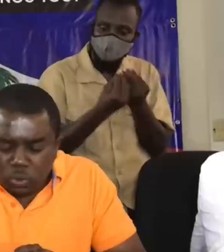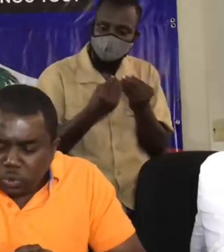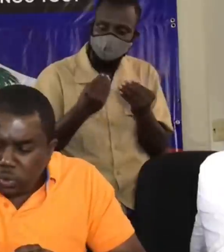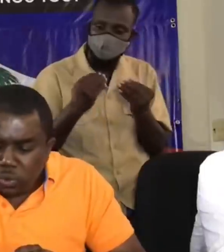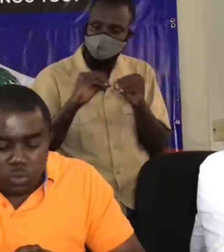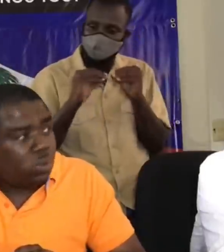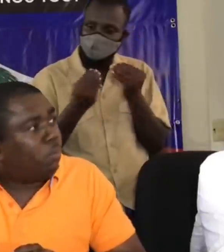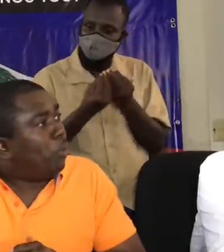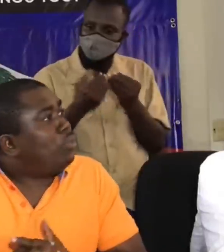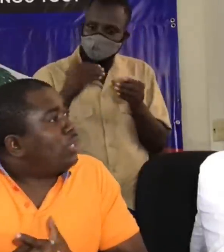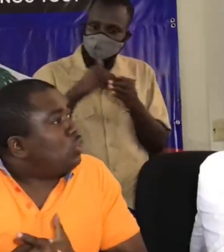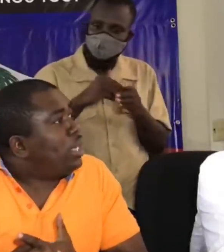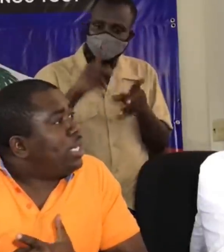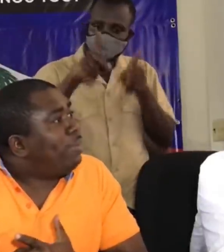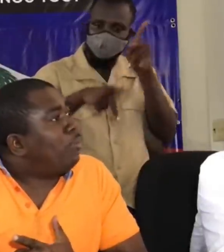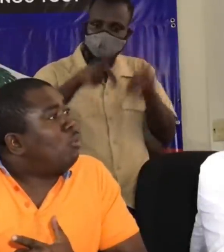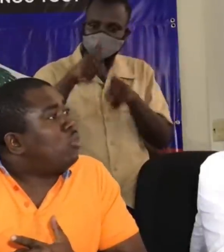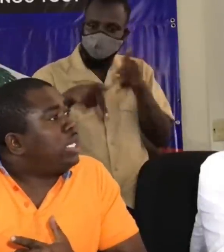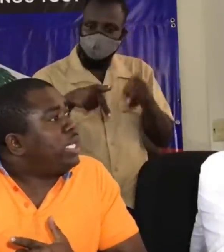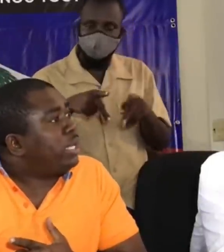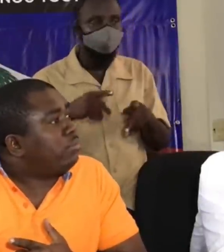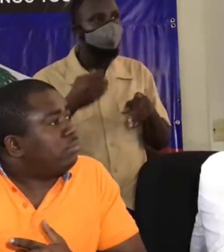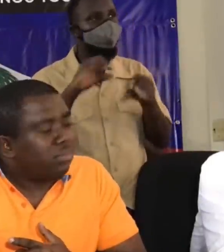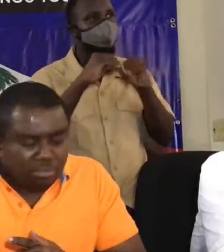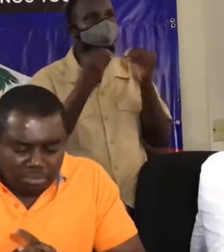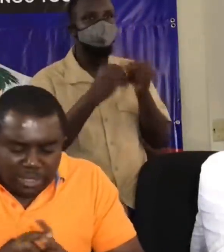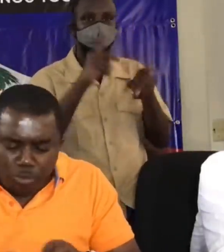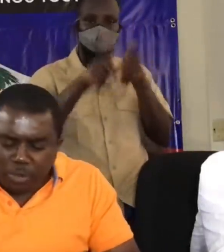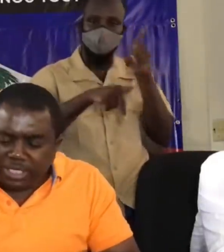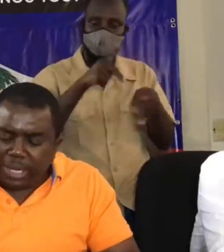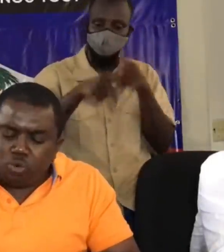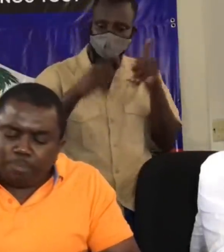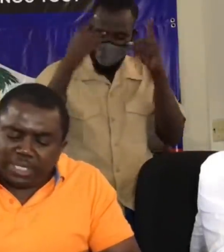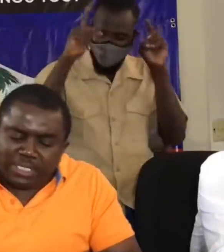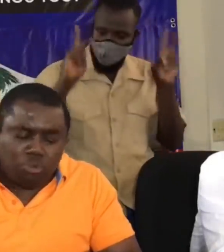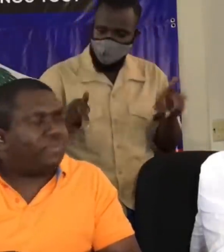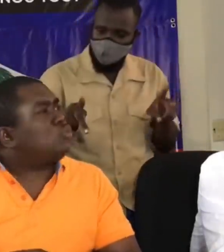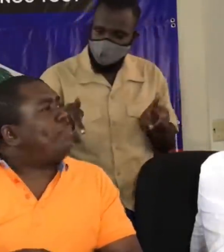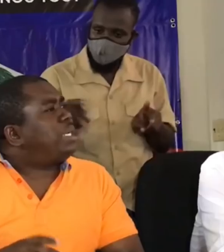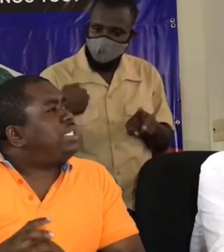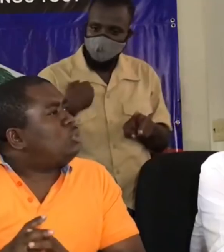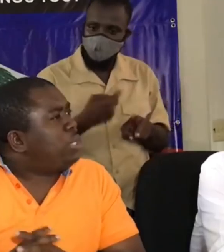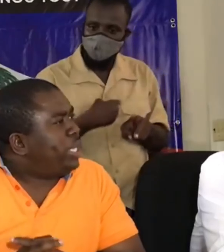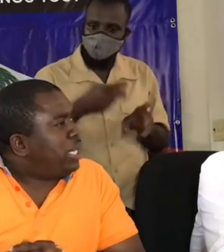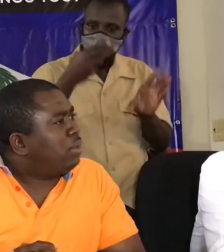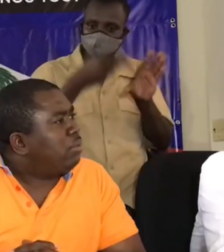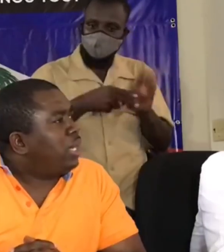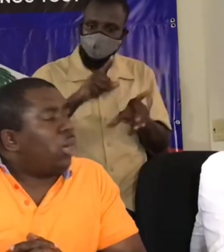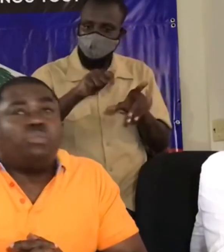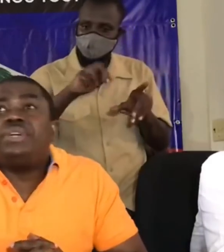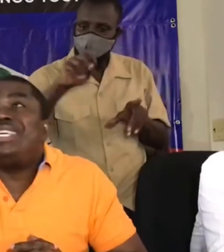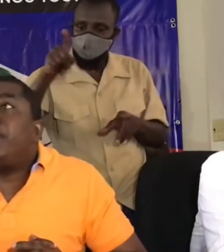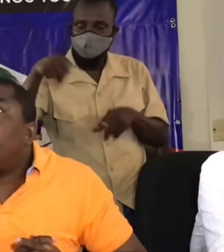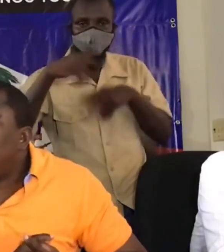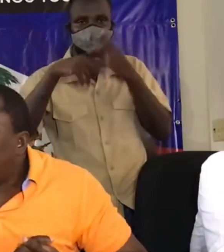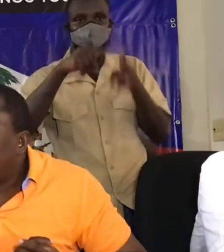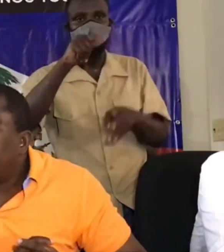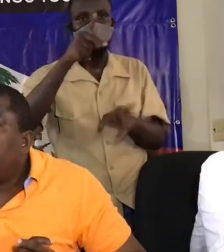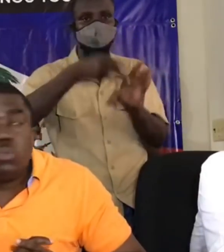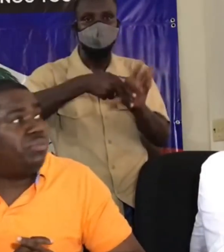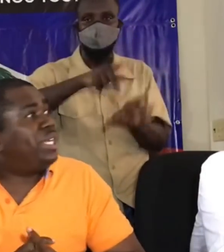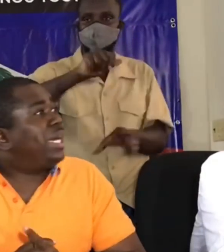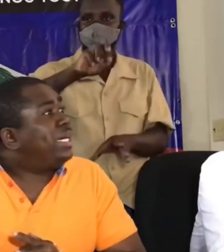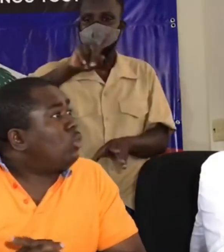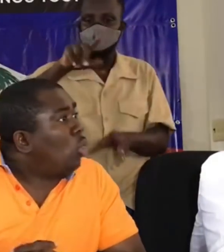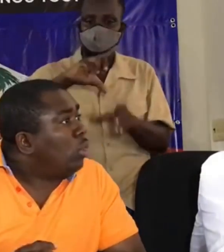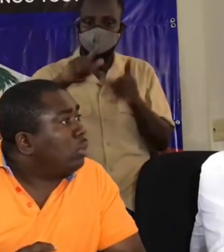bagaille qui a passé en dans pays d'Haïti. Alors nous connaissons Bernard Michel, c'est un monde de pourtant de le prendre micro la presse, lui a fait